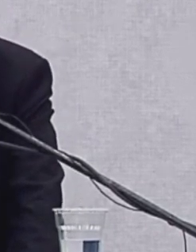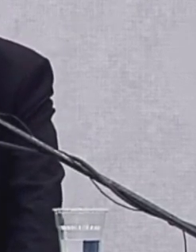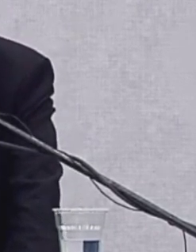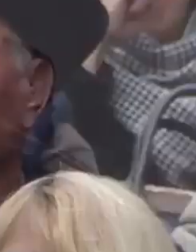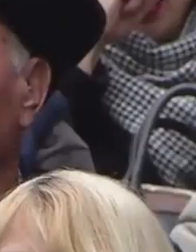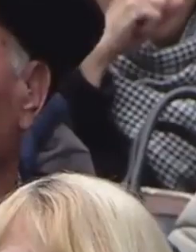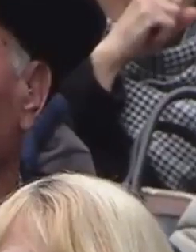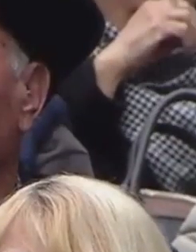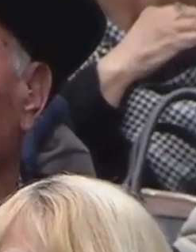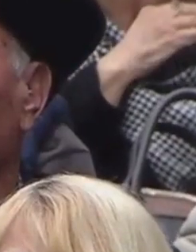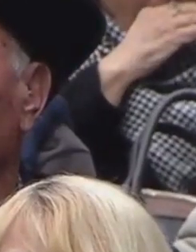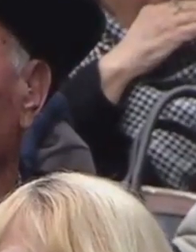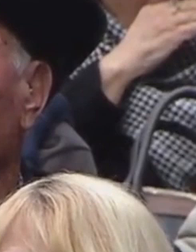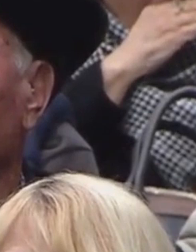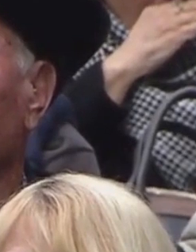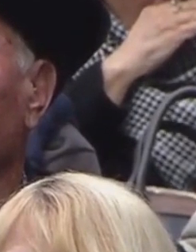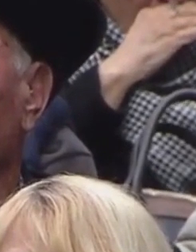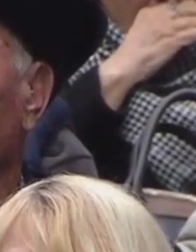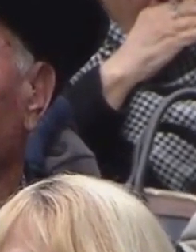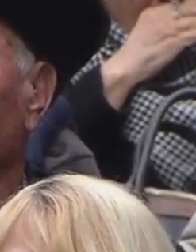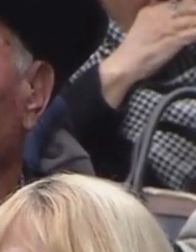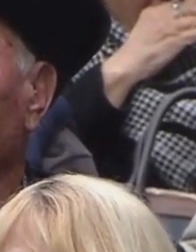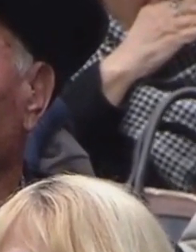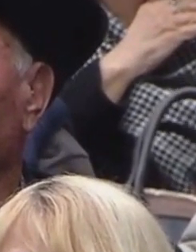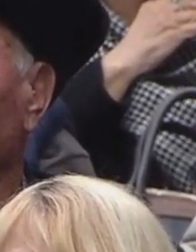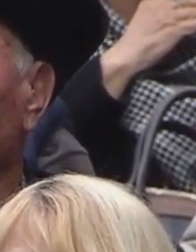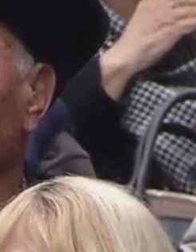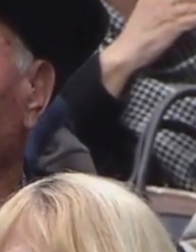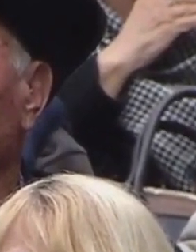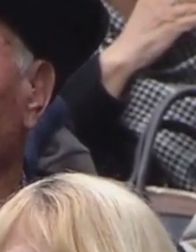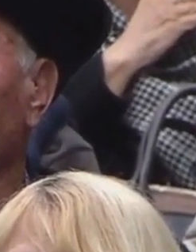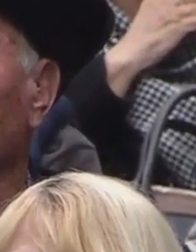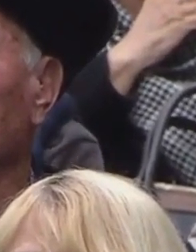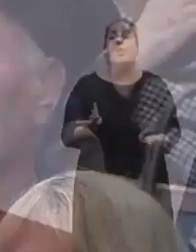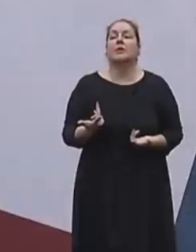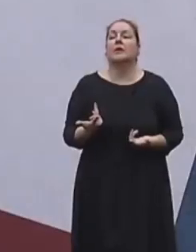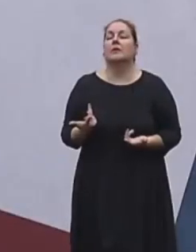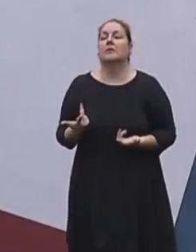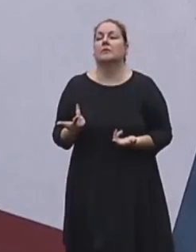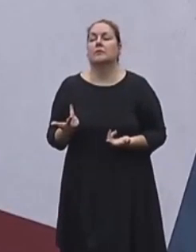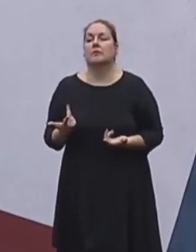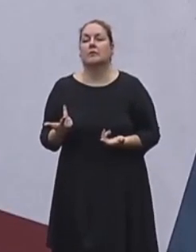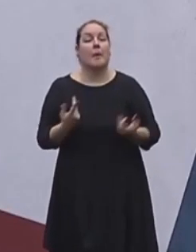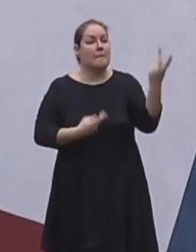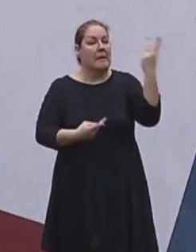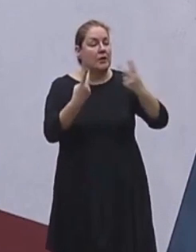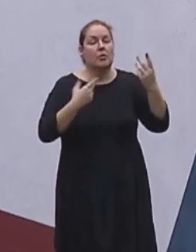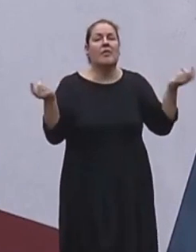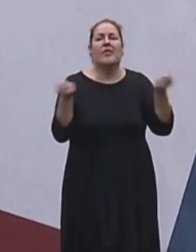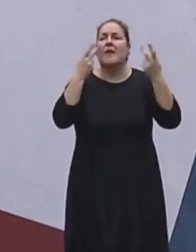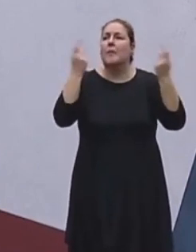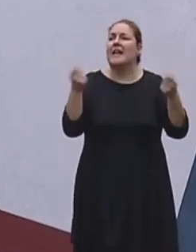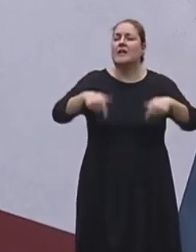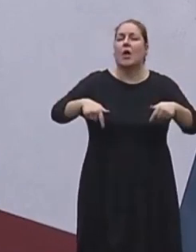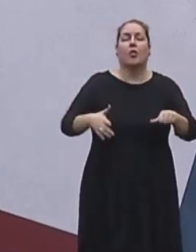ως υποαπασχολούμενοι. Μας κατηγορούν ότι ως Δήμος δεν πήραμε, λέει, μέτρα να έρθουν επενδύσεις στην πόλη και